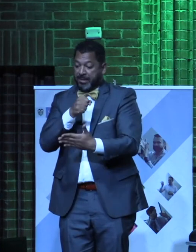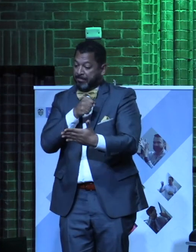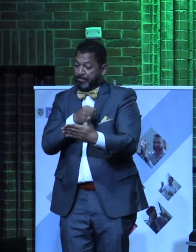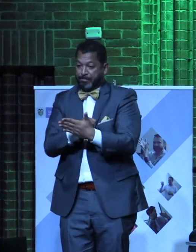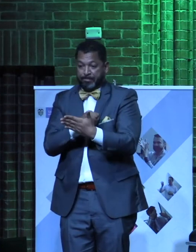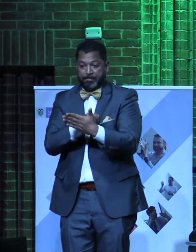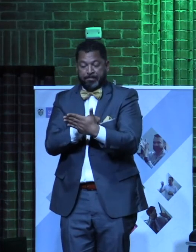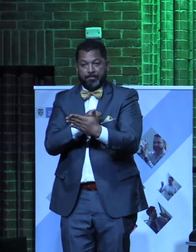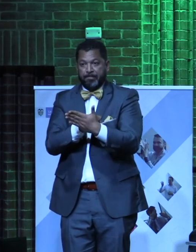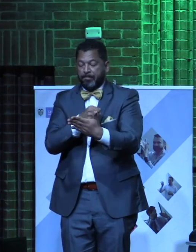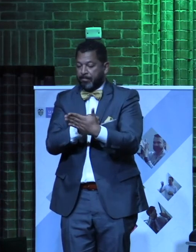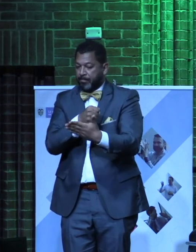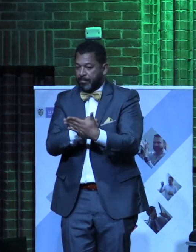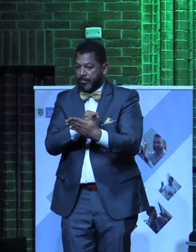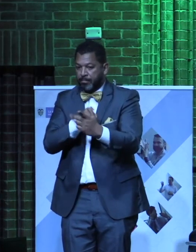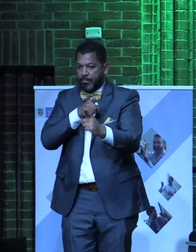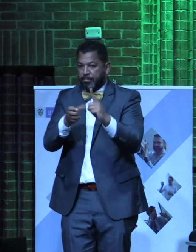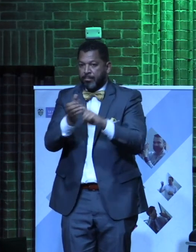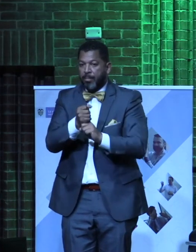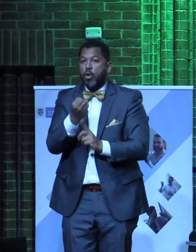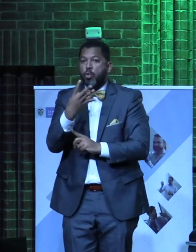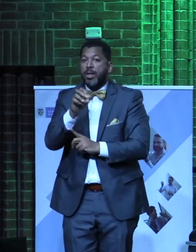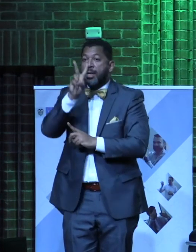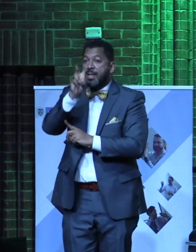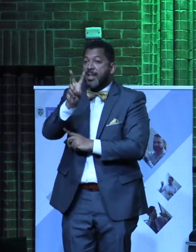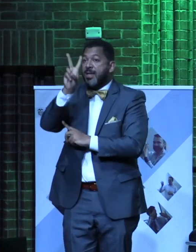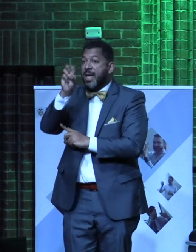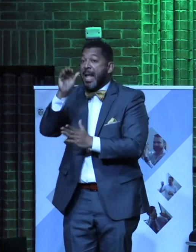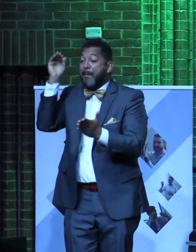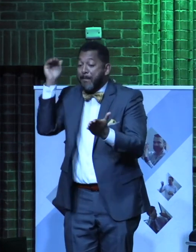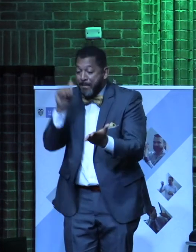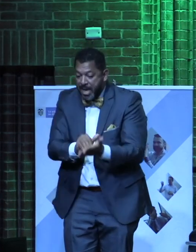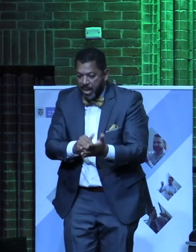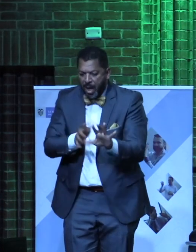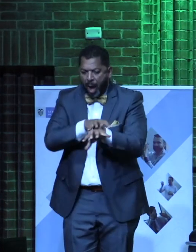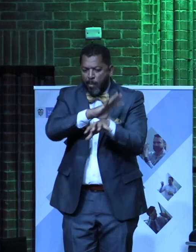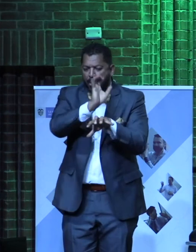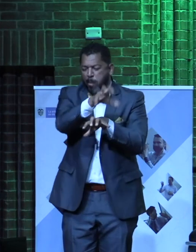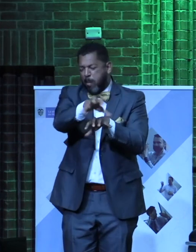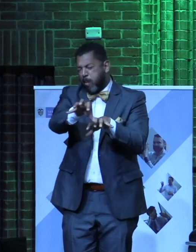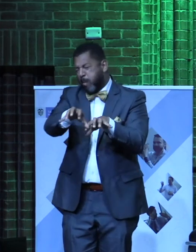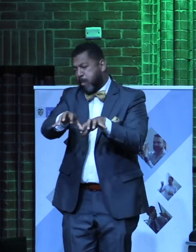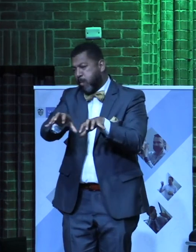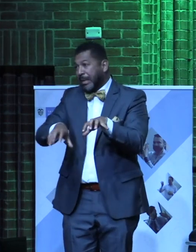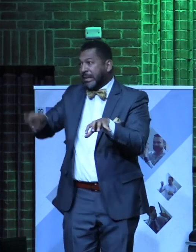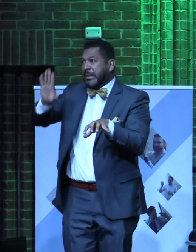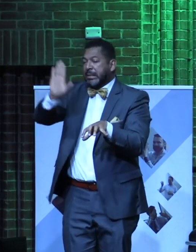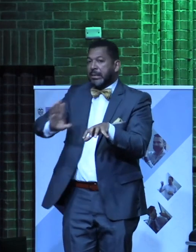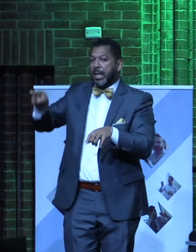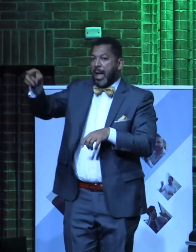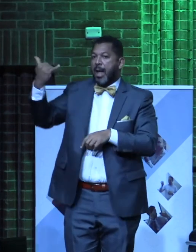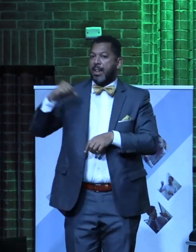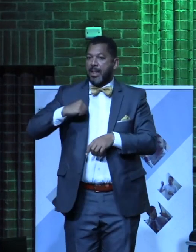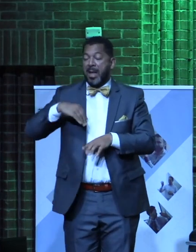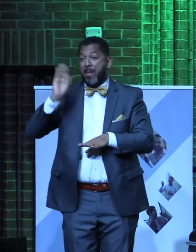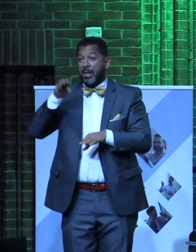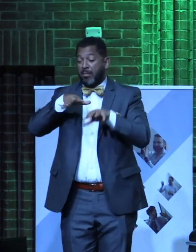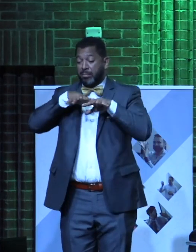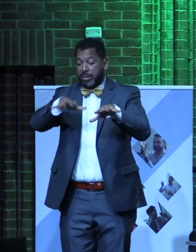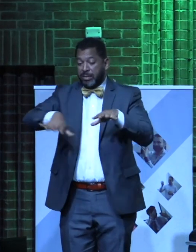palanca porque estamos hablando de 77.000 unidades de servicio que nosotros tenemos, es decir, estamos llegando a más